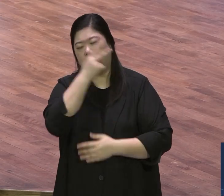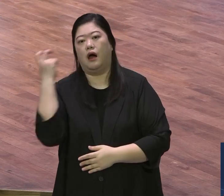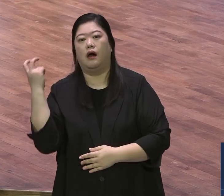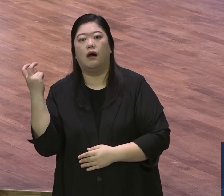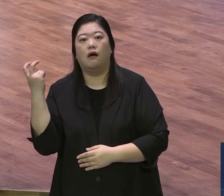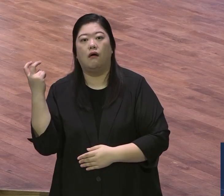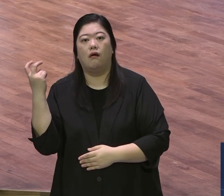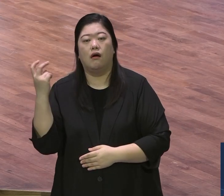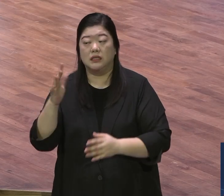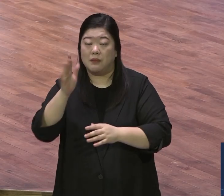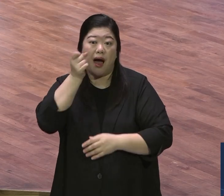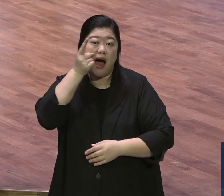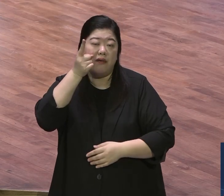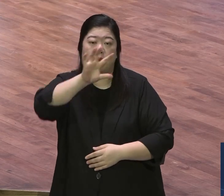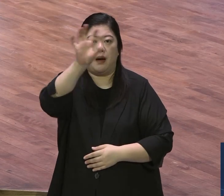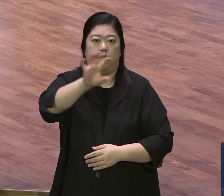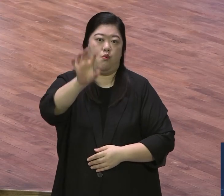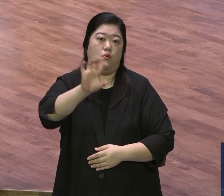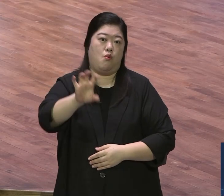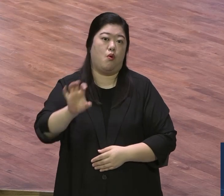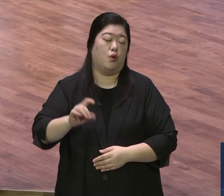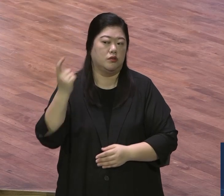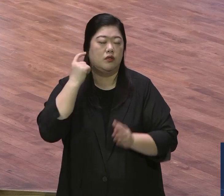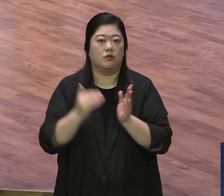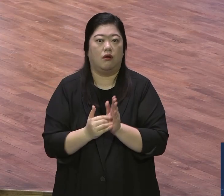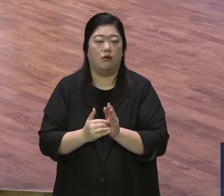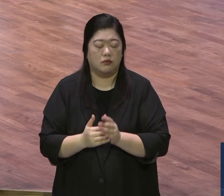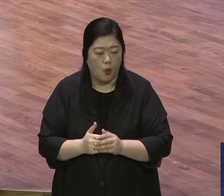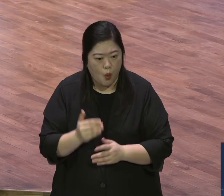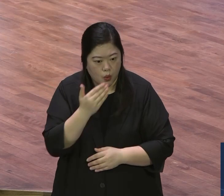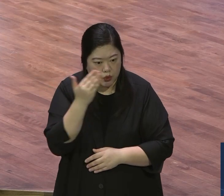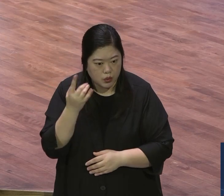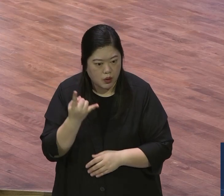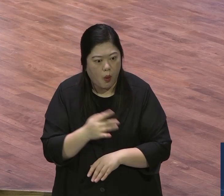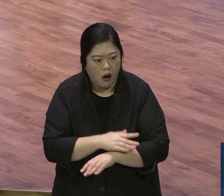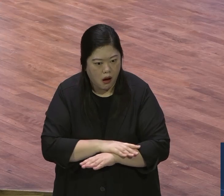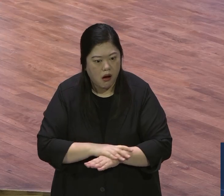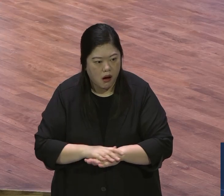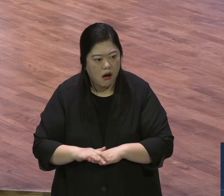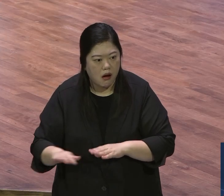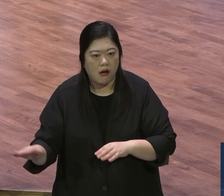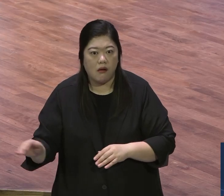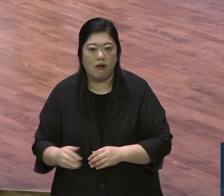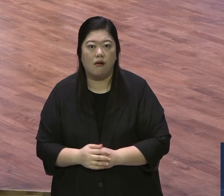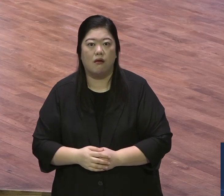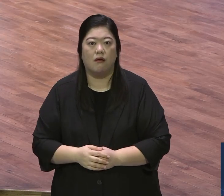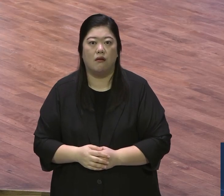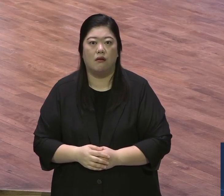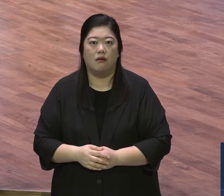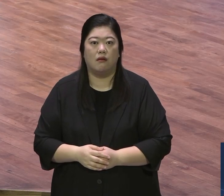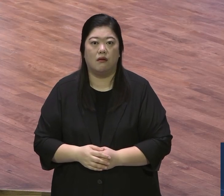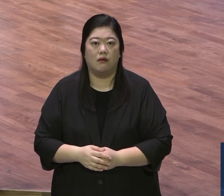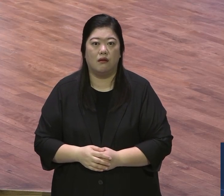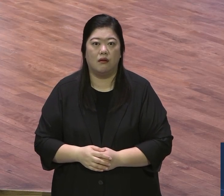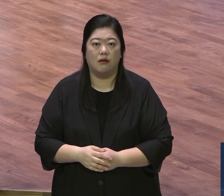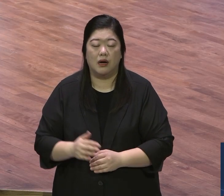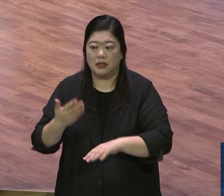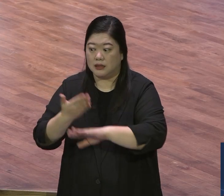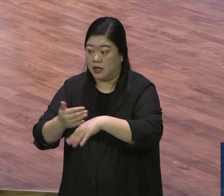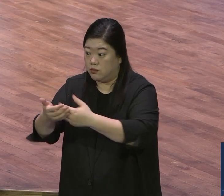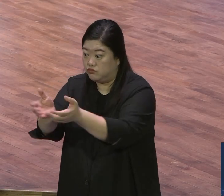하나님을 다 서시기 바랍니다 정신 바짝 차려야 돼 이럴수록 모든 기관 부수를 다 그렇게 하세요